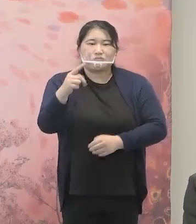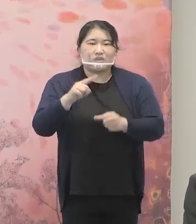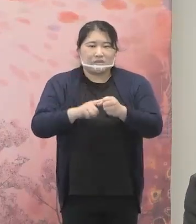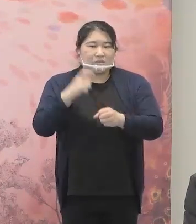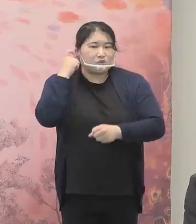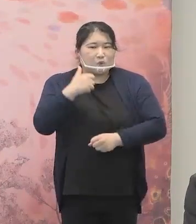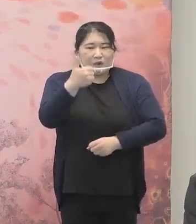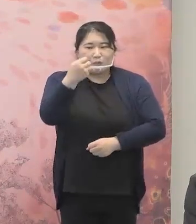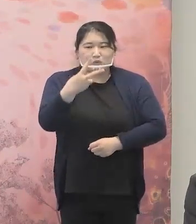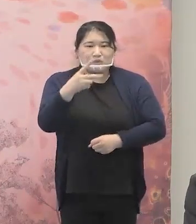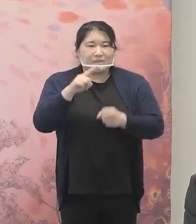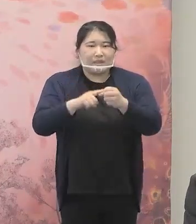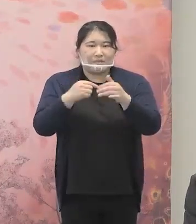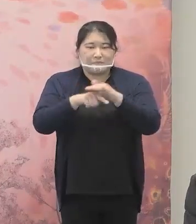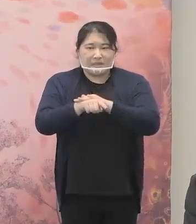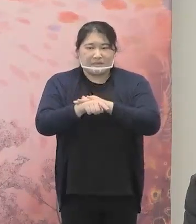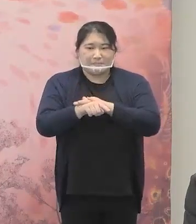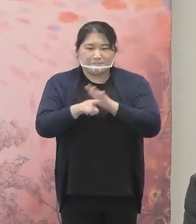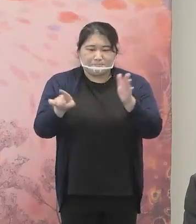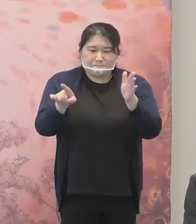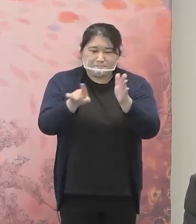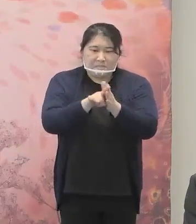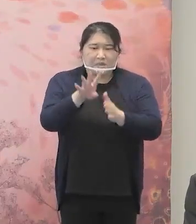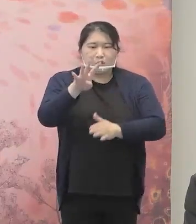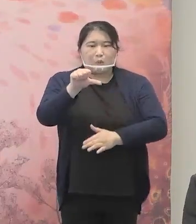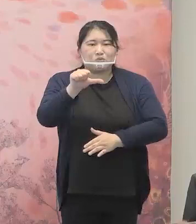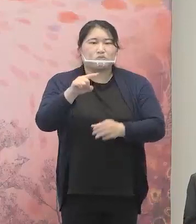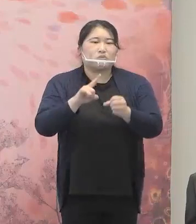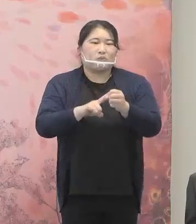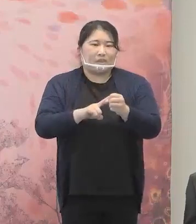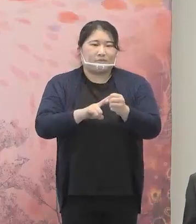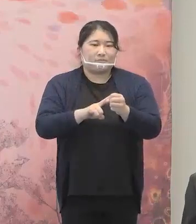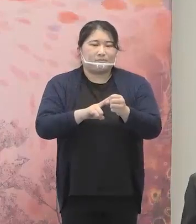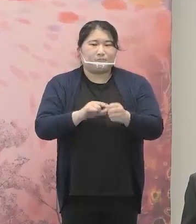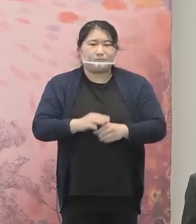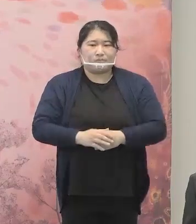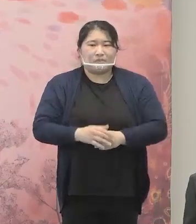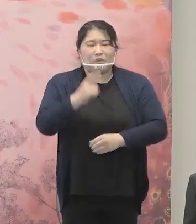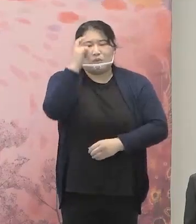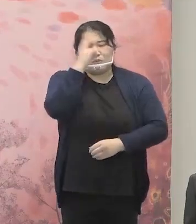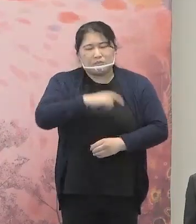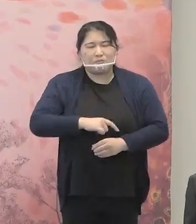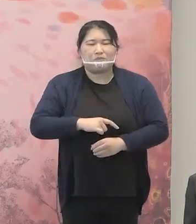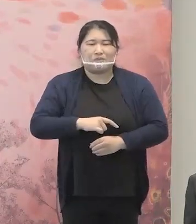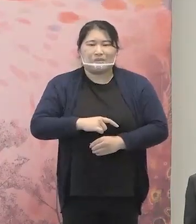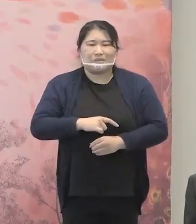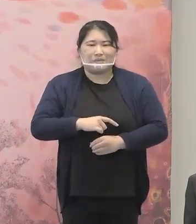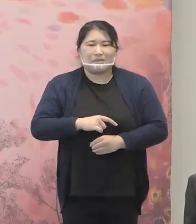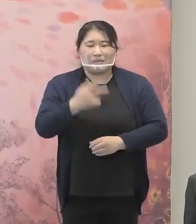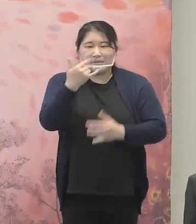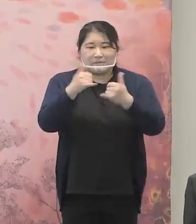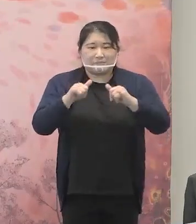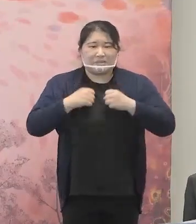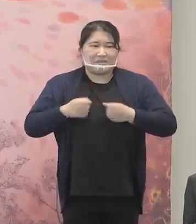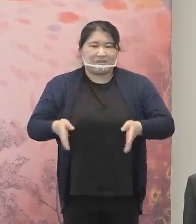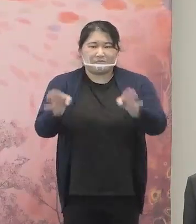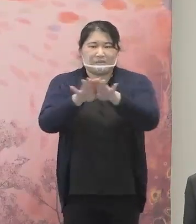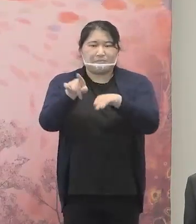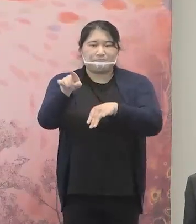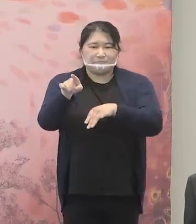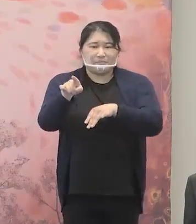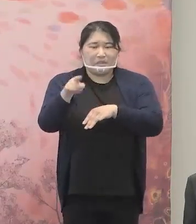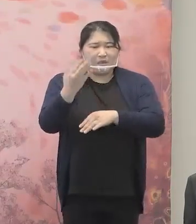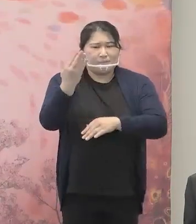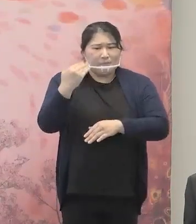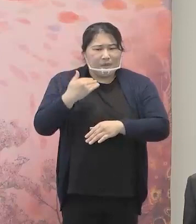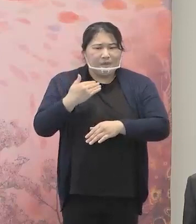52年です。45年経つようであります。大変老朽化した市民体育館ということで、前回のアスナロ